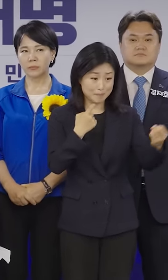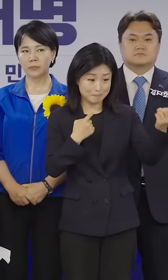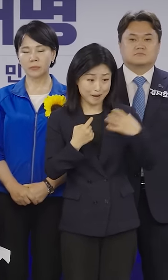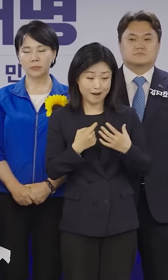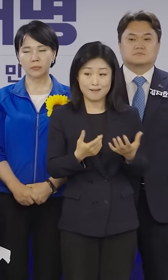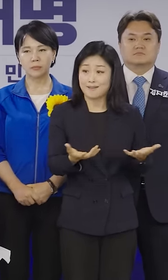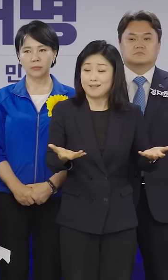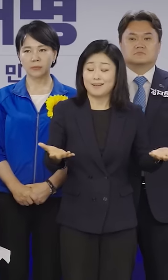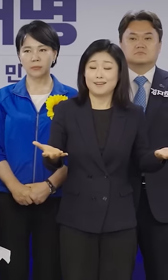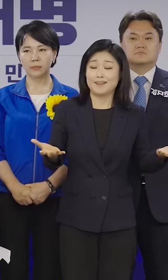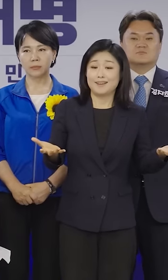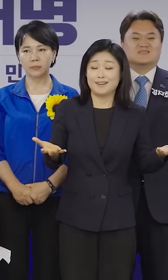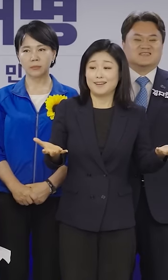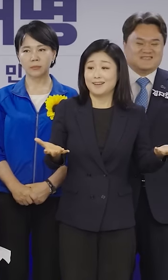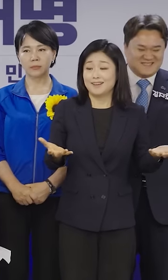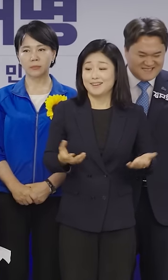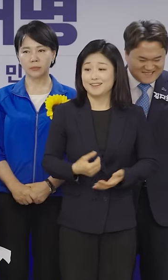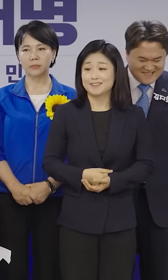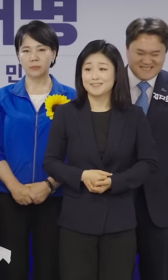뭘 하자는 게 있어야 협치를 할 텐데